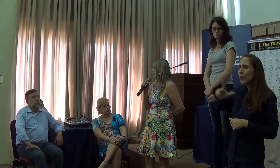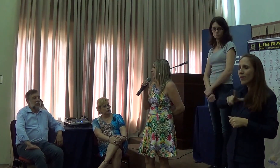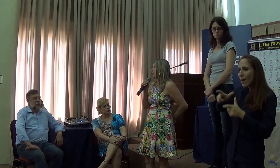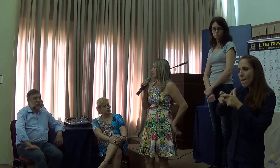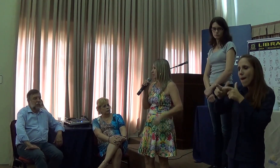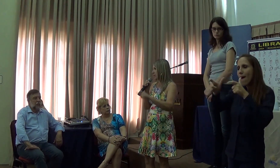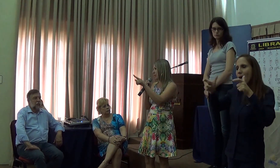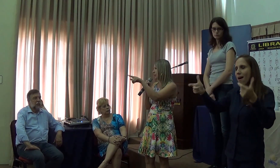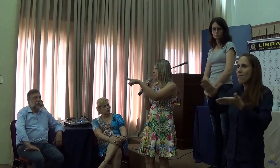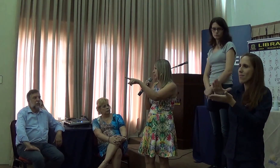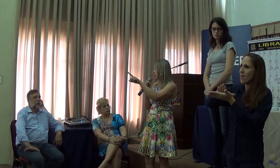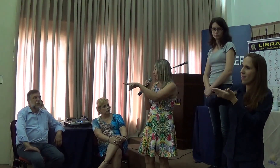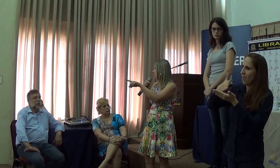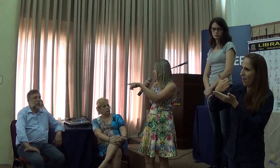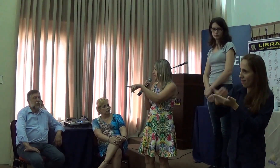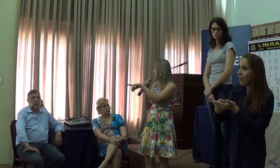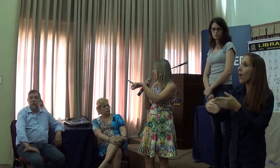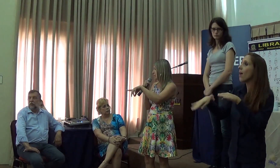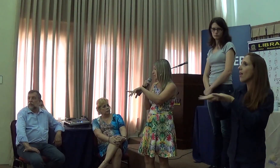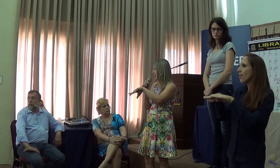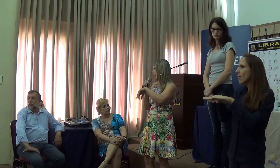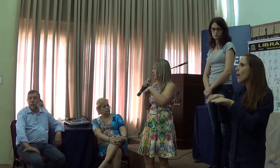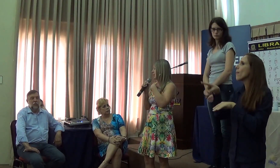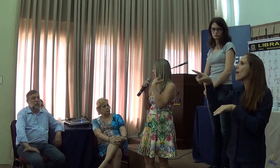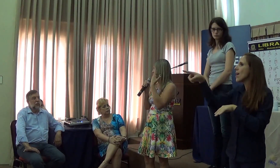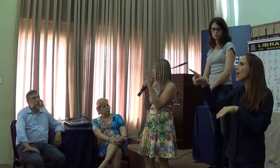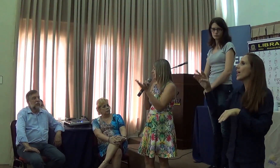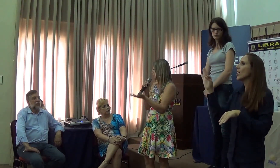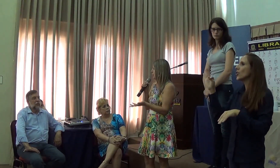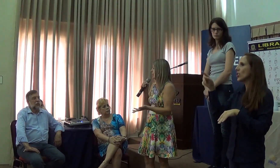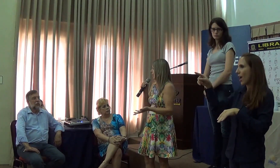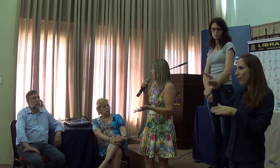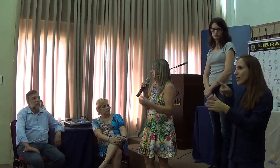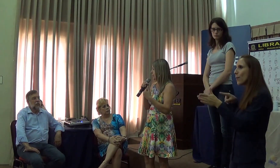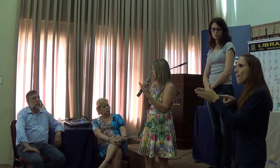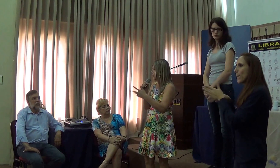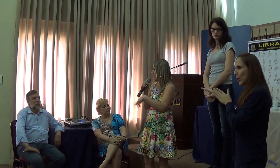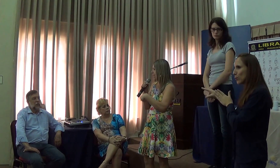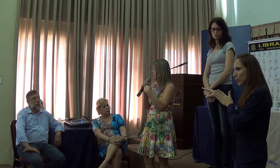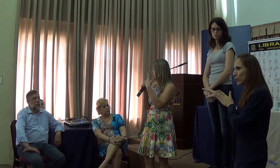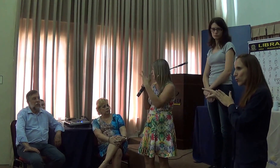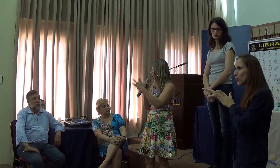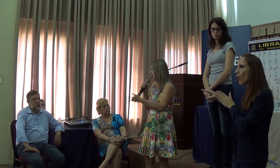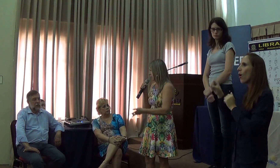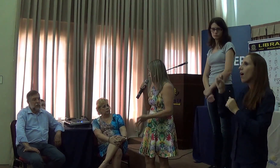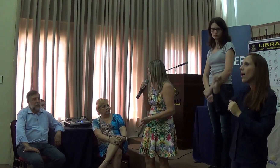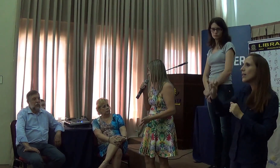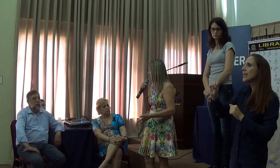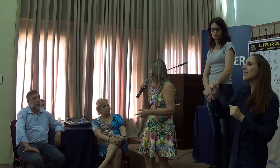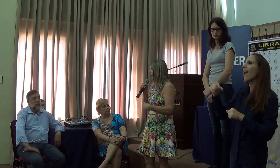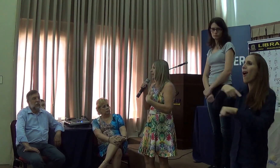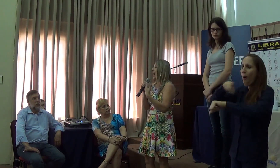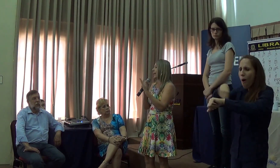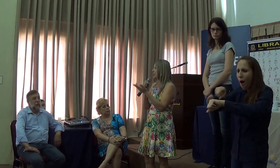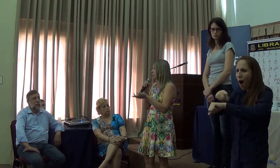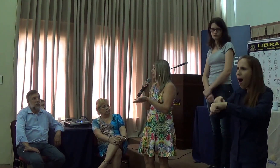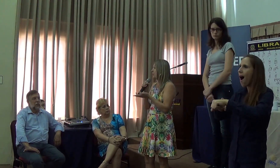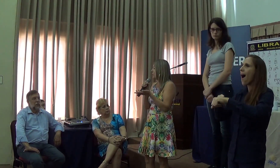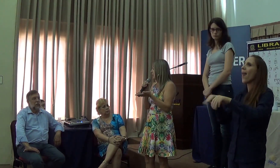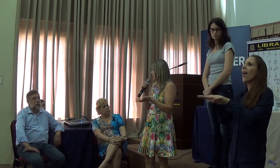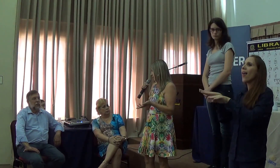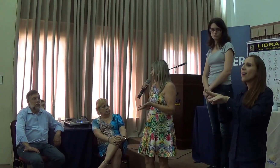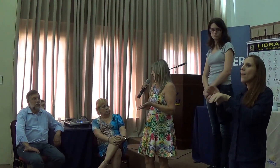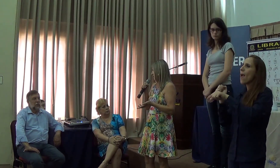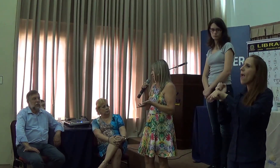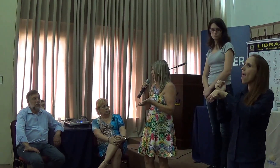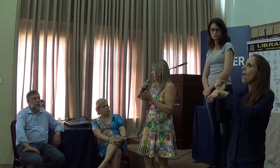intérpretes. Temos, inclusive, o Thiago acabou de perguntar se isso vai se ampliar para madrugada, por 24 horas.